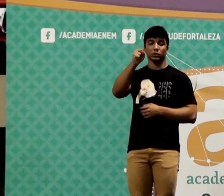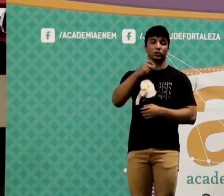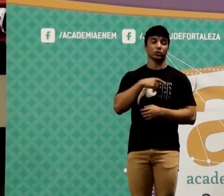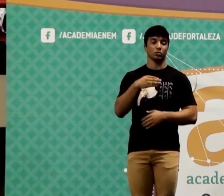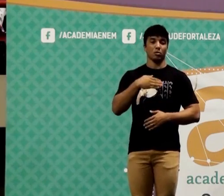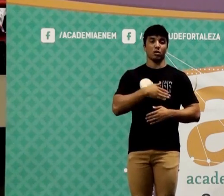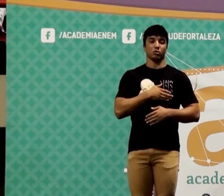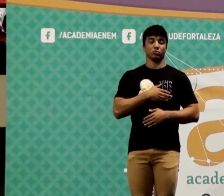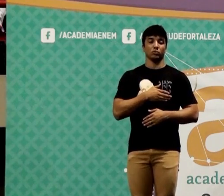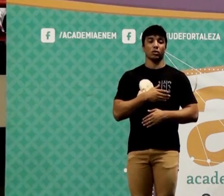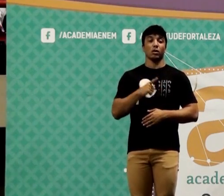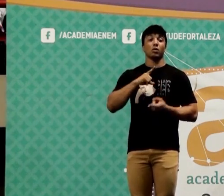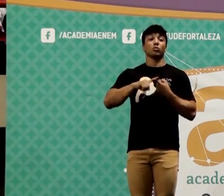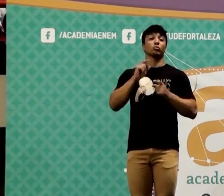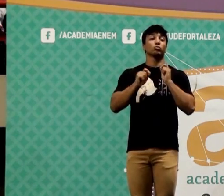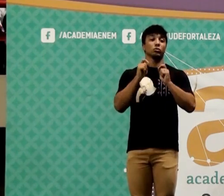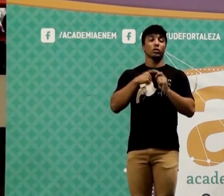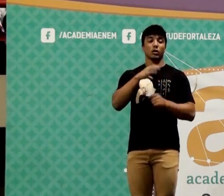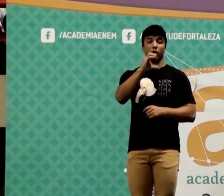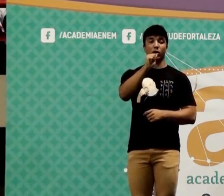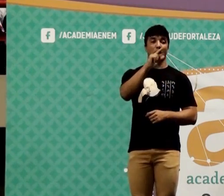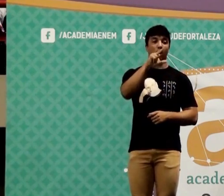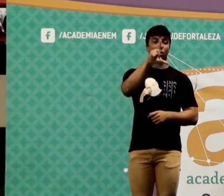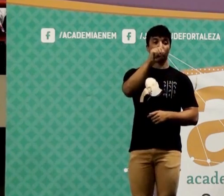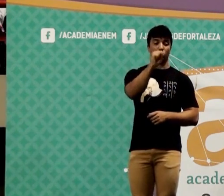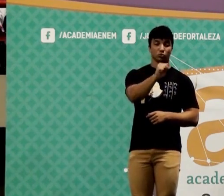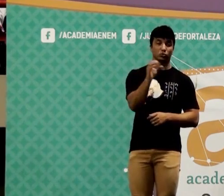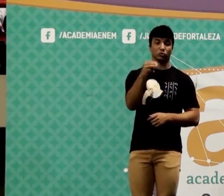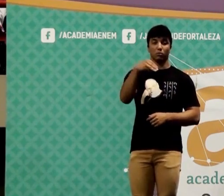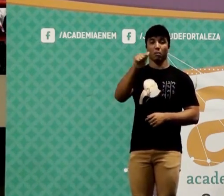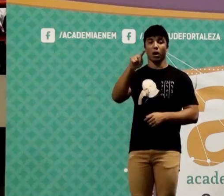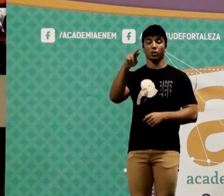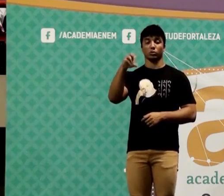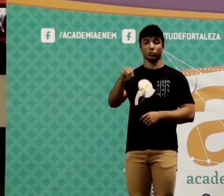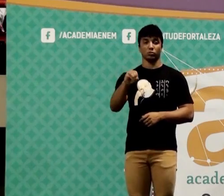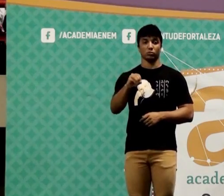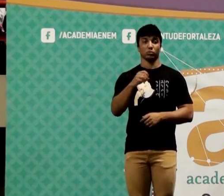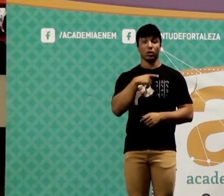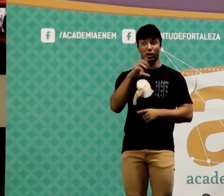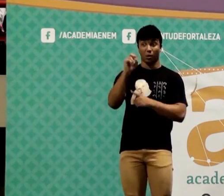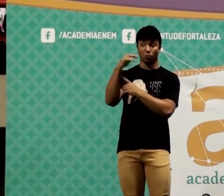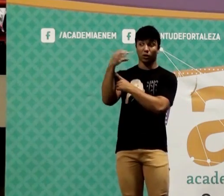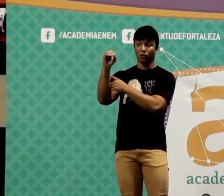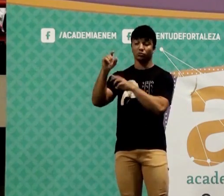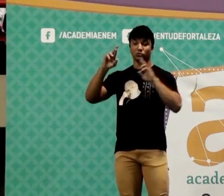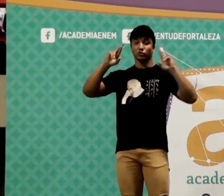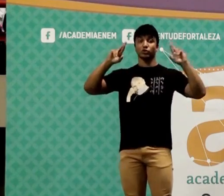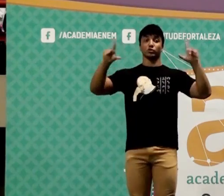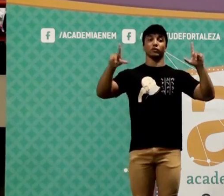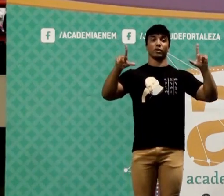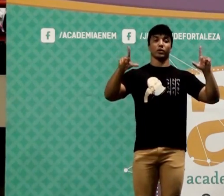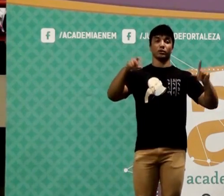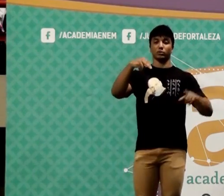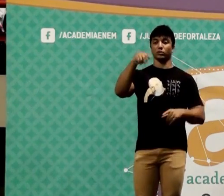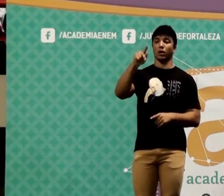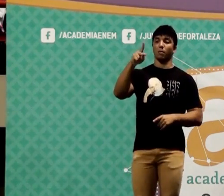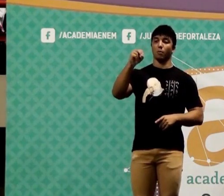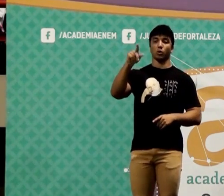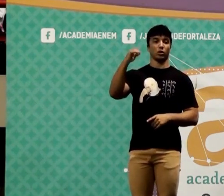igreja estudar em outras universidades. Então eu não voltei à Idade Média. Está errado B. O C diz que a luta do